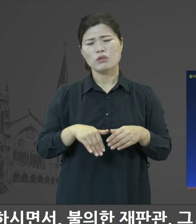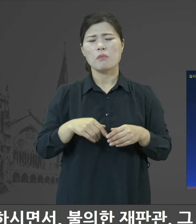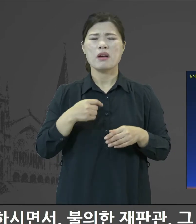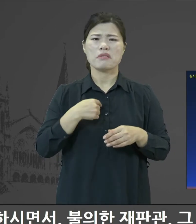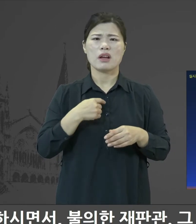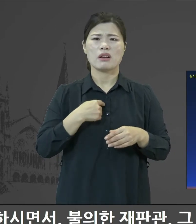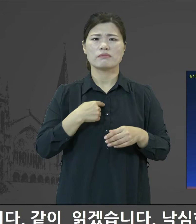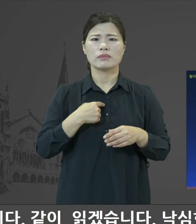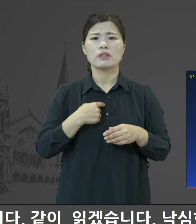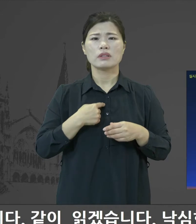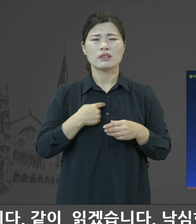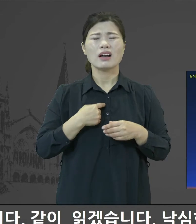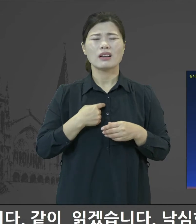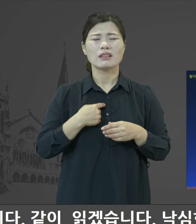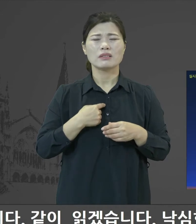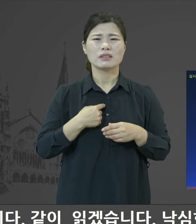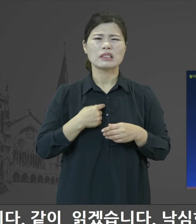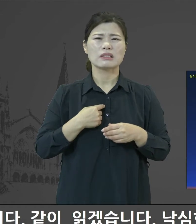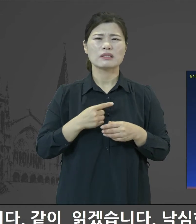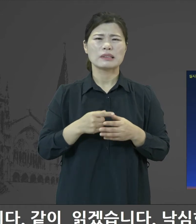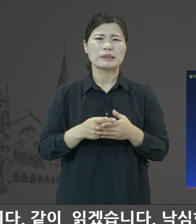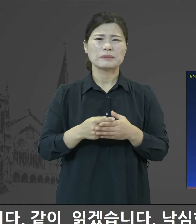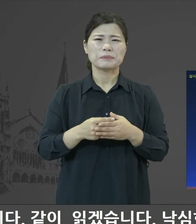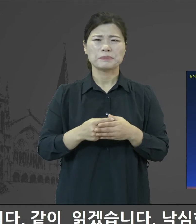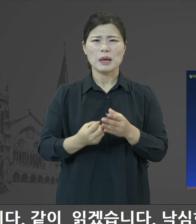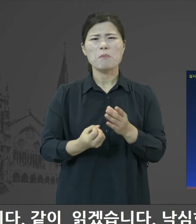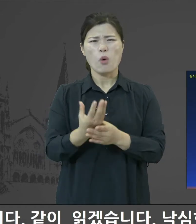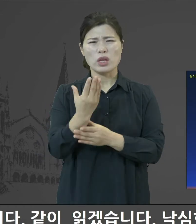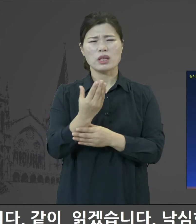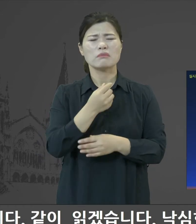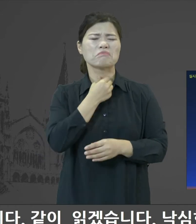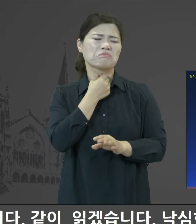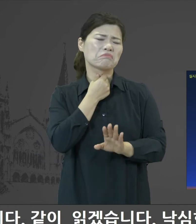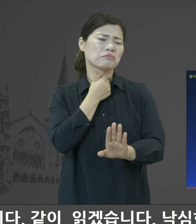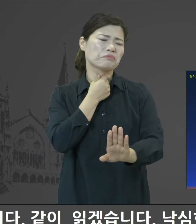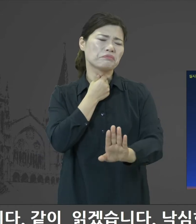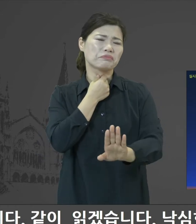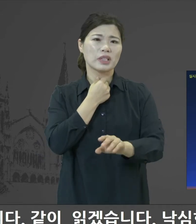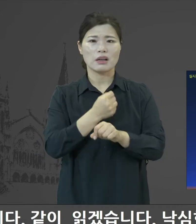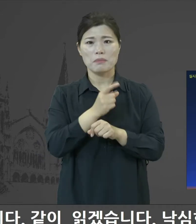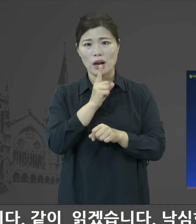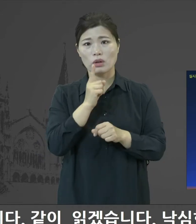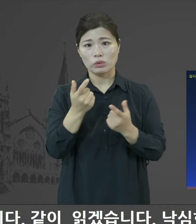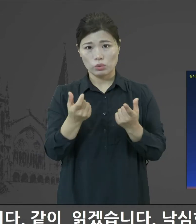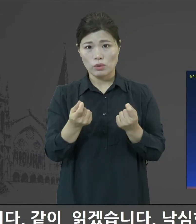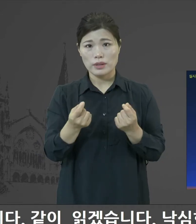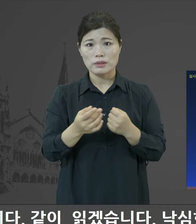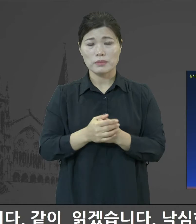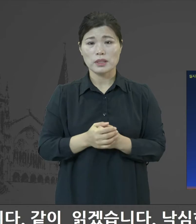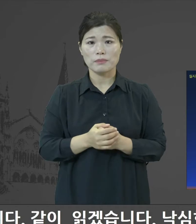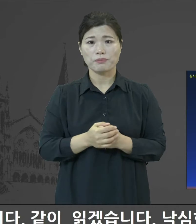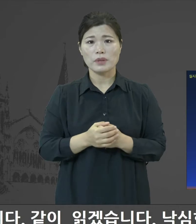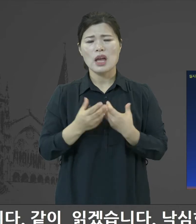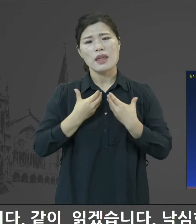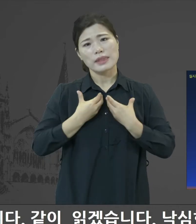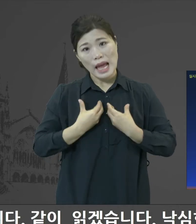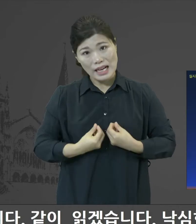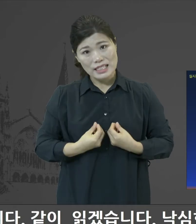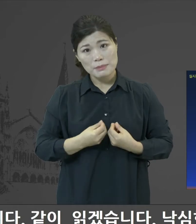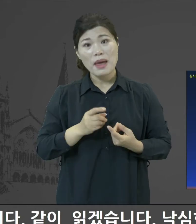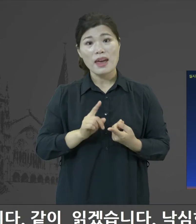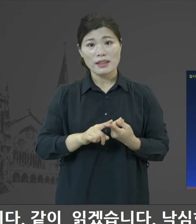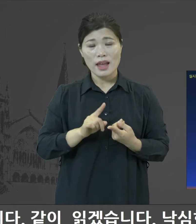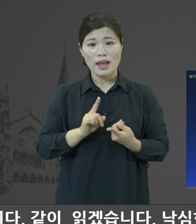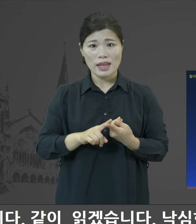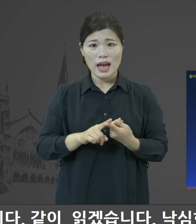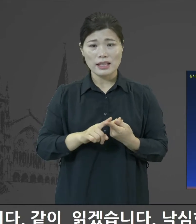지쳐서 포기하고 싶은 마음, 이거죠. 자, 여기서 우리가 낙심을 이기는 비결, 낙심의 현상에